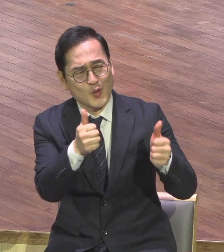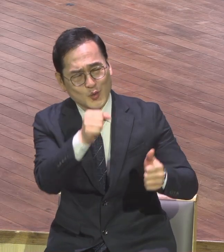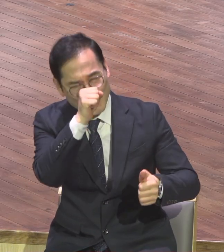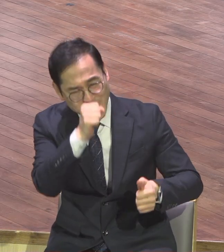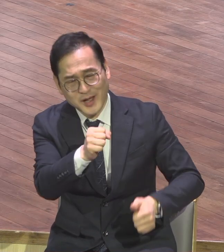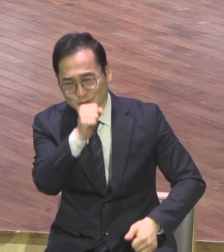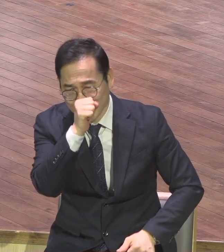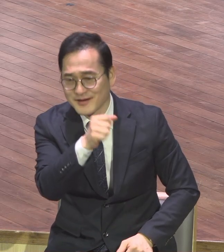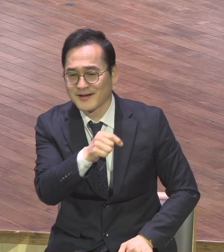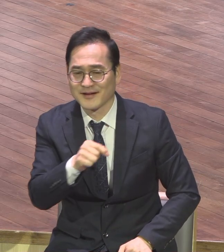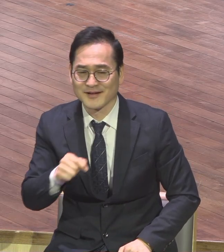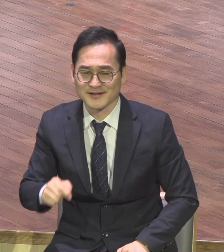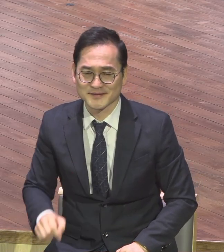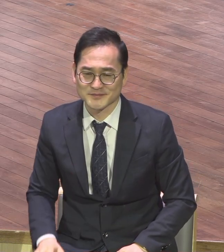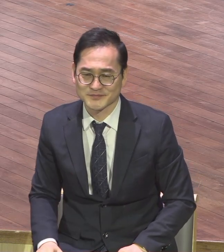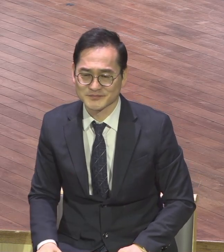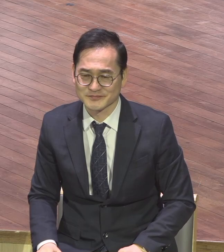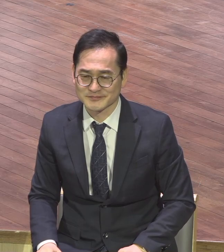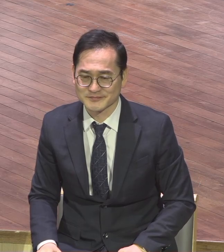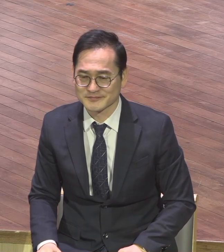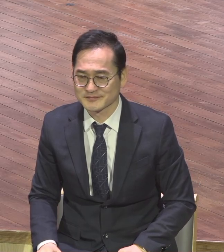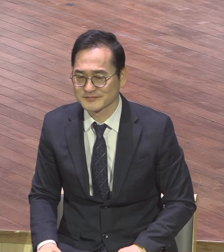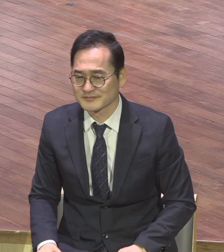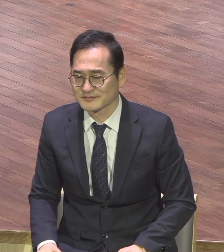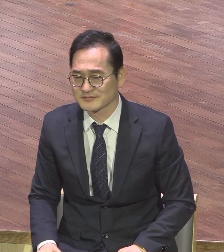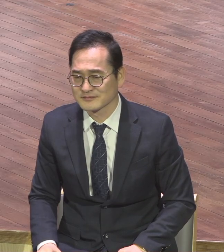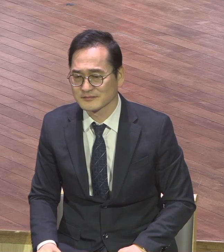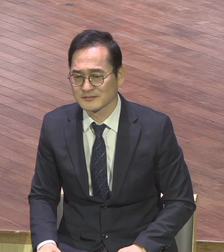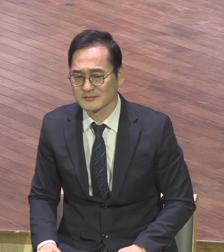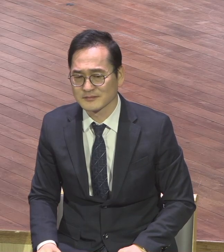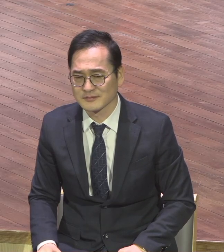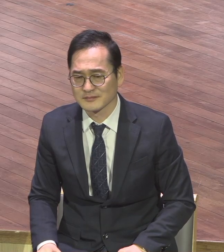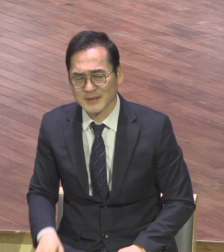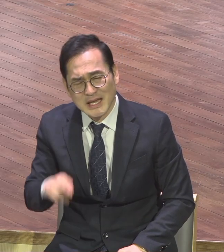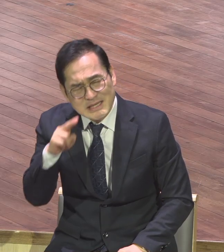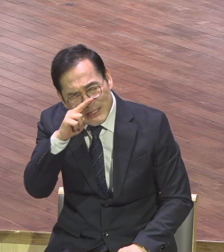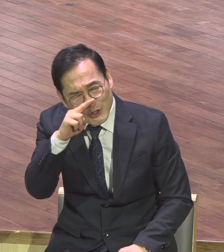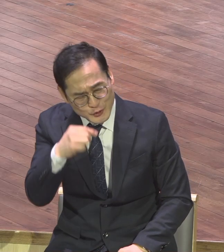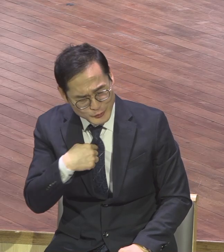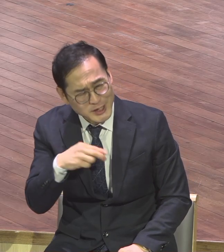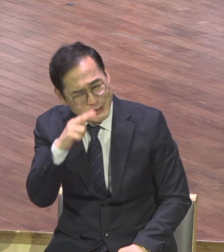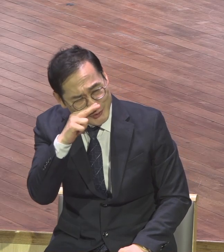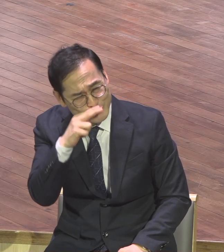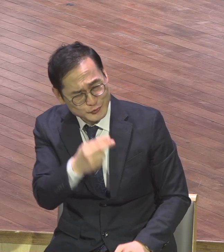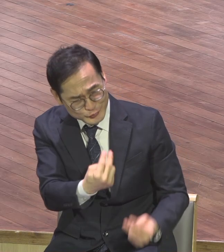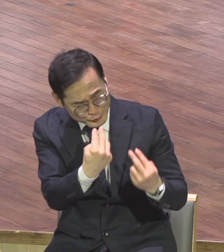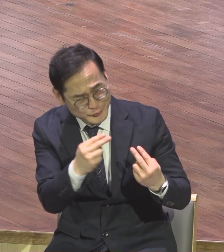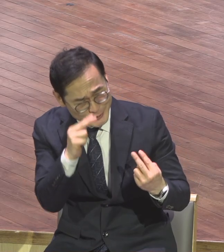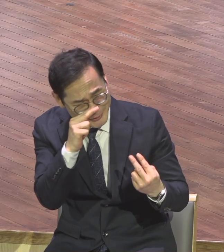어떤 방도든 전파되는 것이 그리스도면 내가 기뻐하리라.